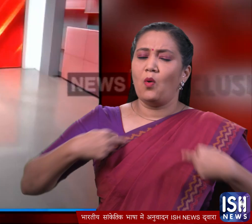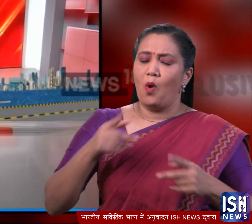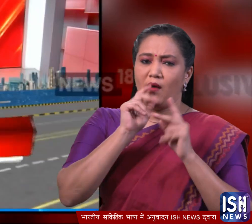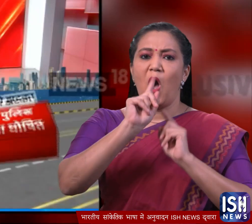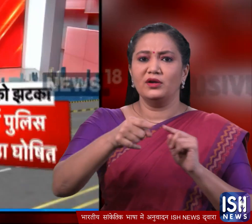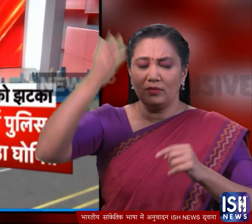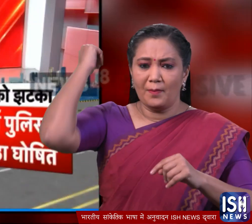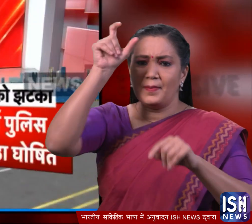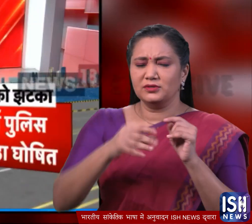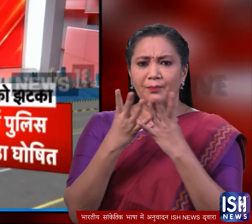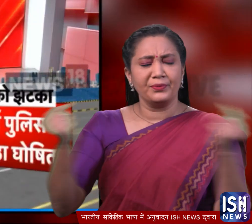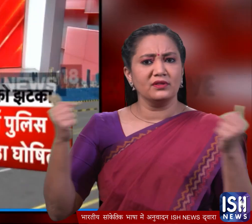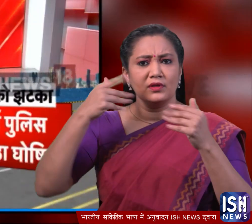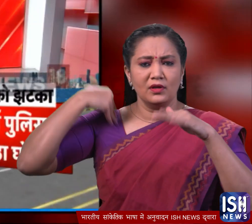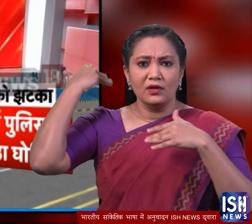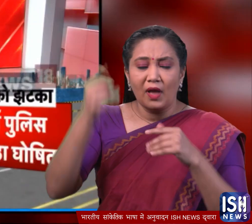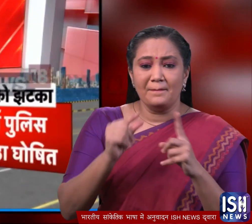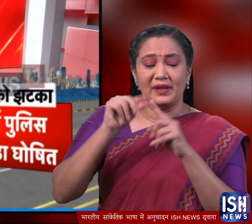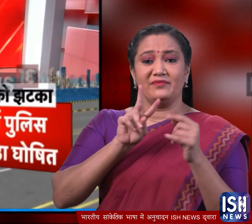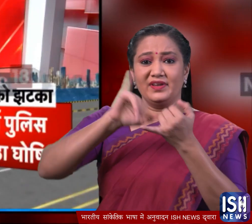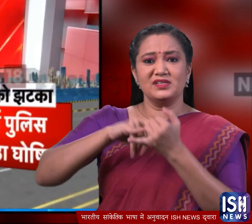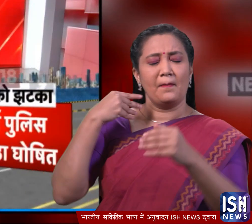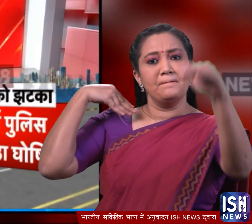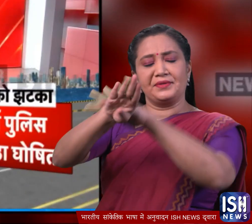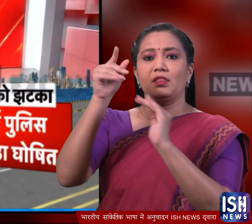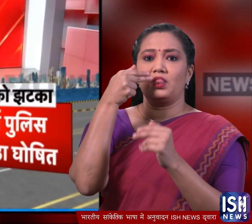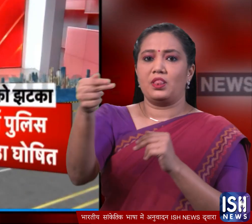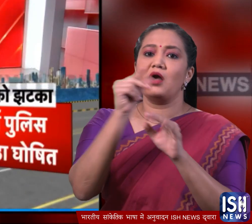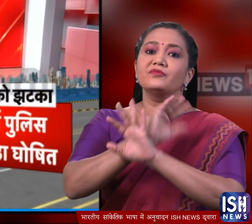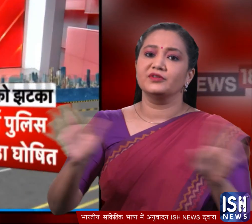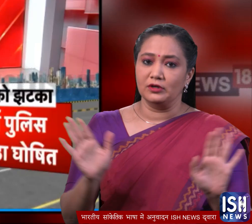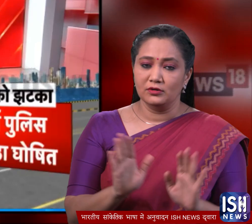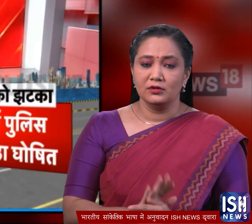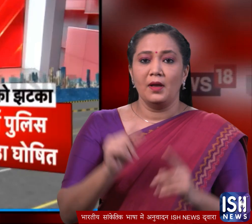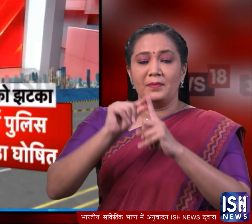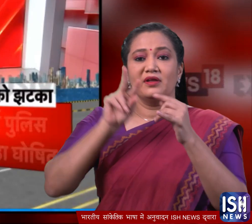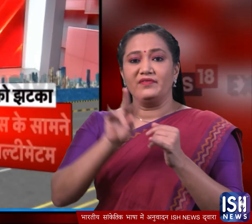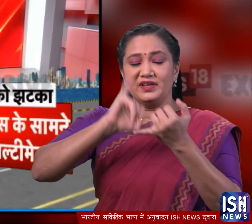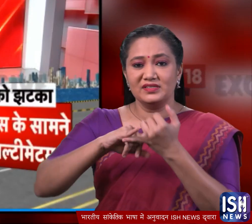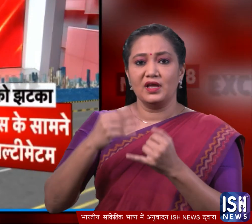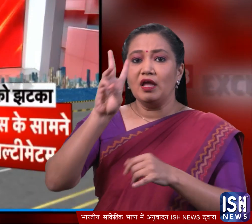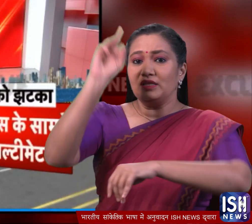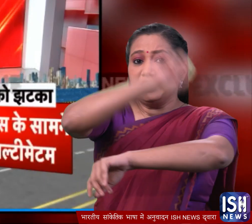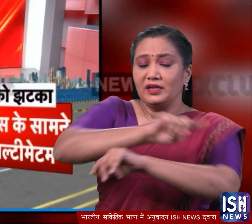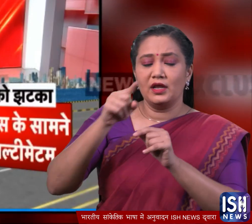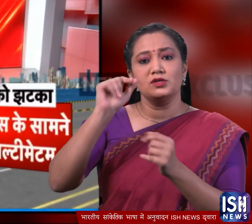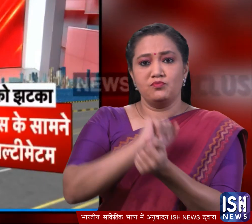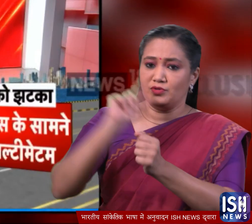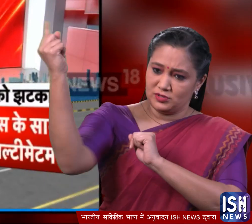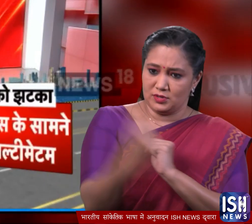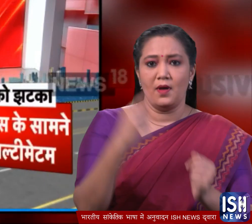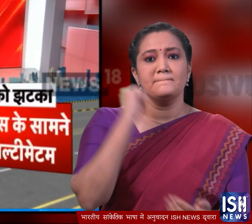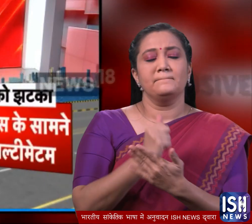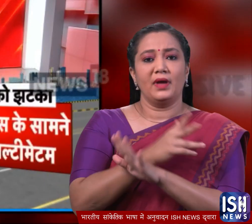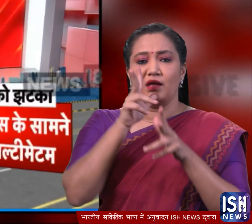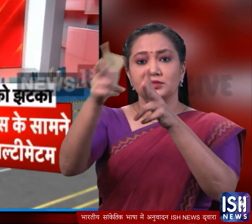किला कोर्ट ने लंबे वक्त से लापता चल रहे IPS अफसर परमबीर सिंह को भगोड़ा घोषित कर दिया। साथ ही परमबीर सिंह को 30 दिन के अंदर पुलिस